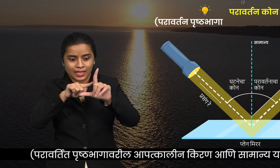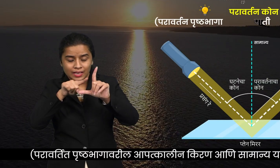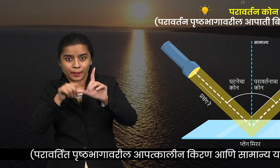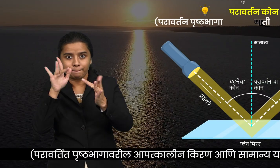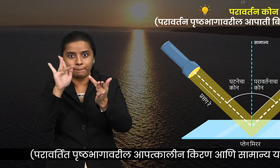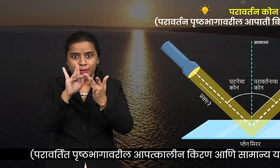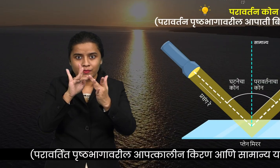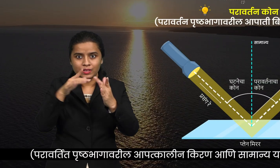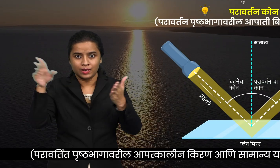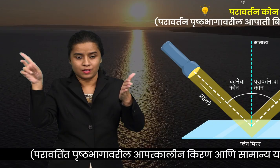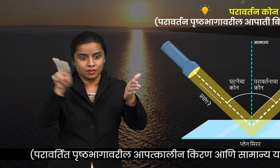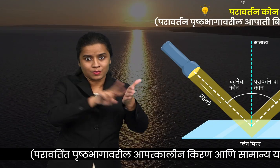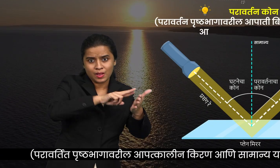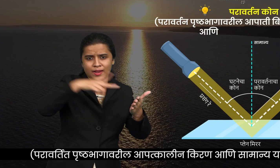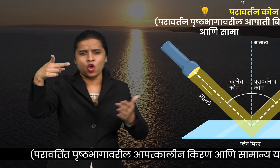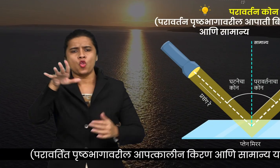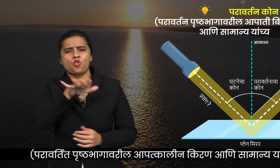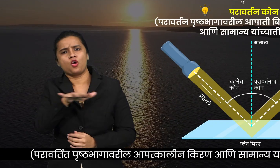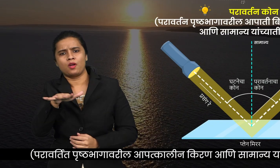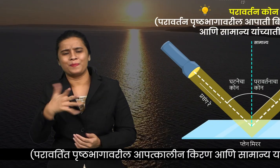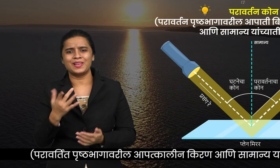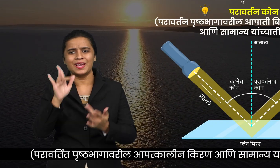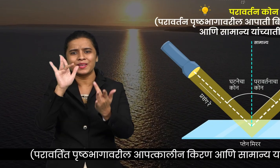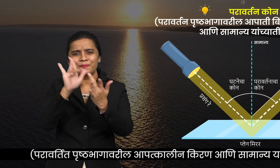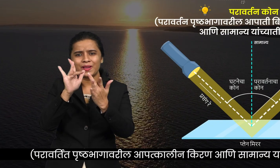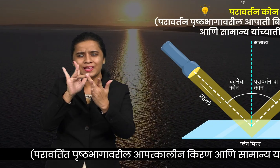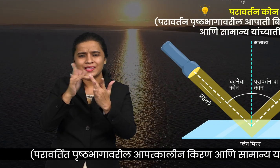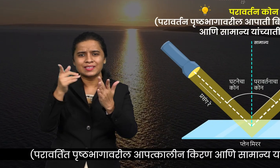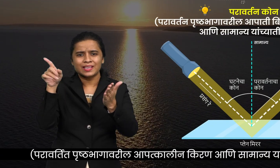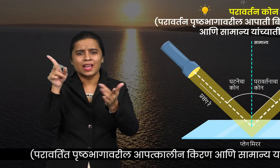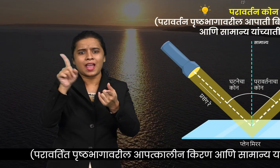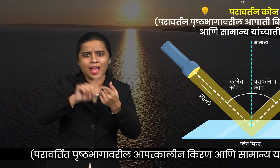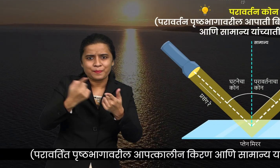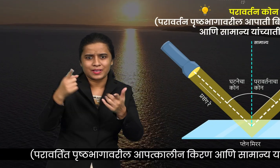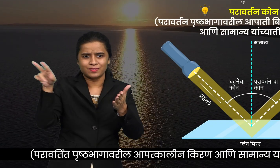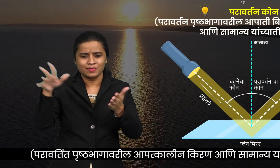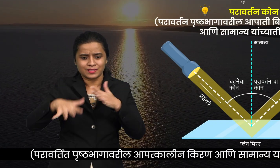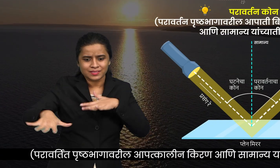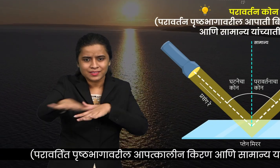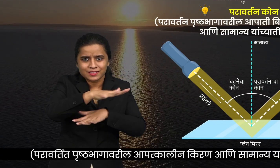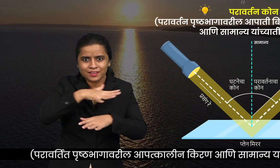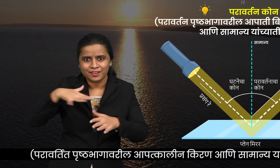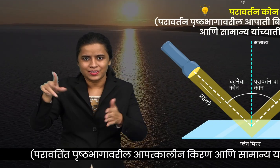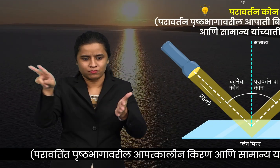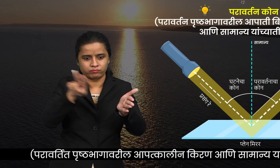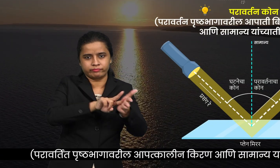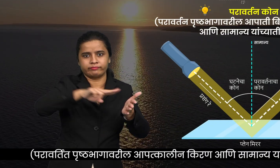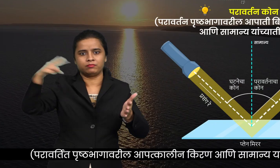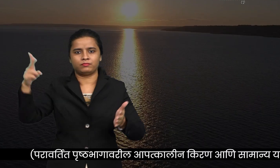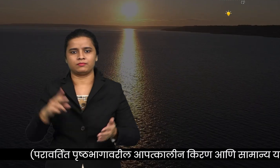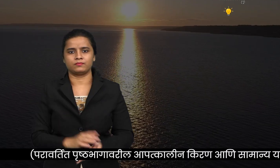परावर्तित पृष्ठभागावरील आपत्कालीन किरण आणि सामान्य यांच्यातील कोन.